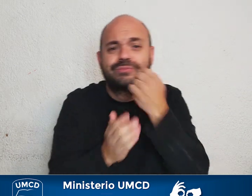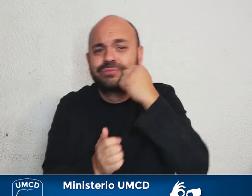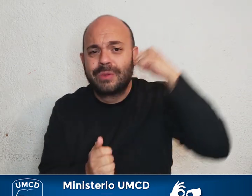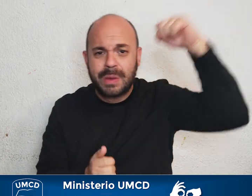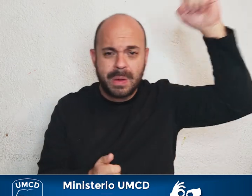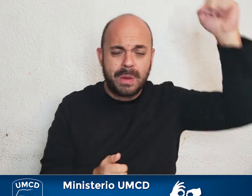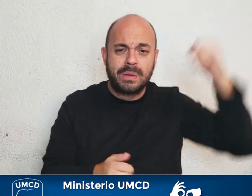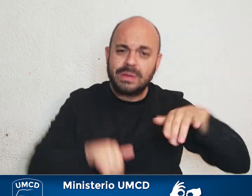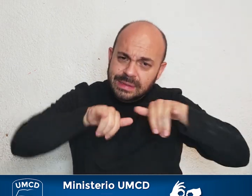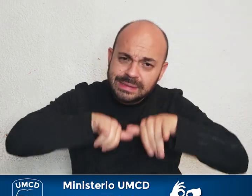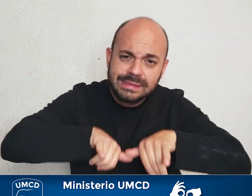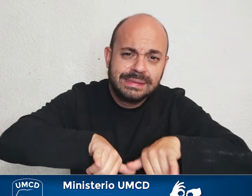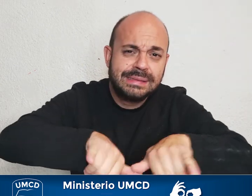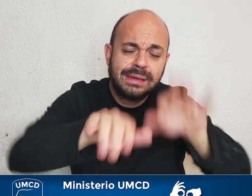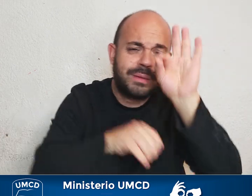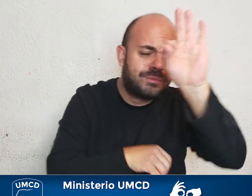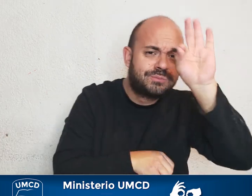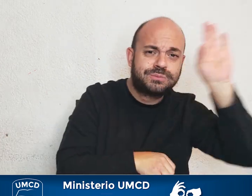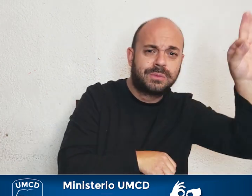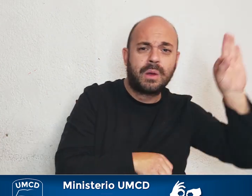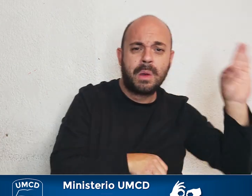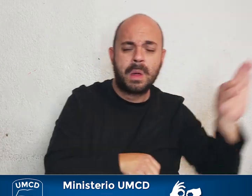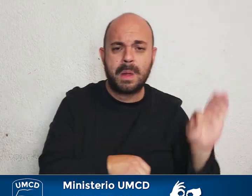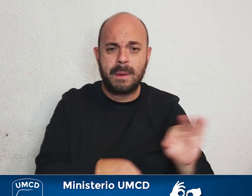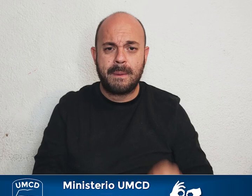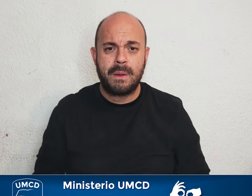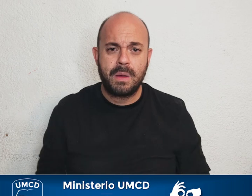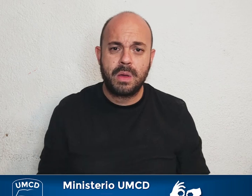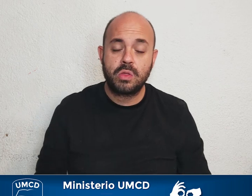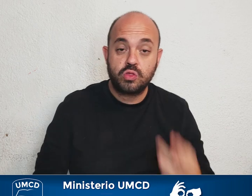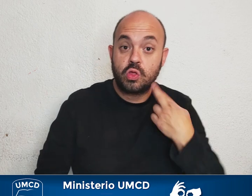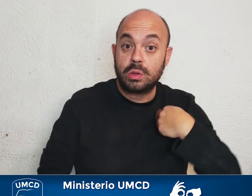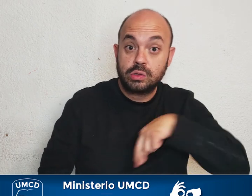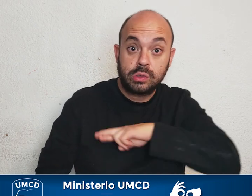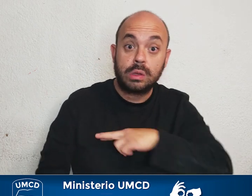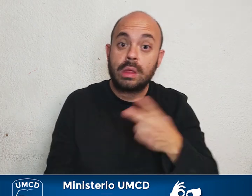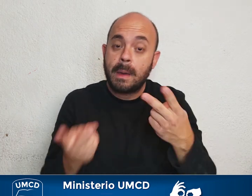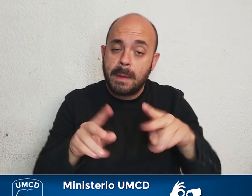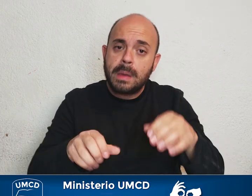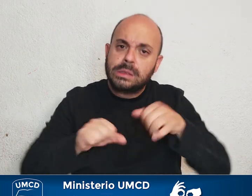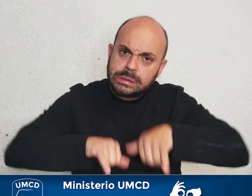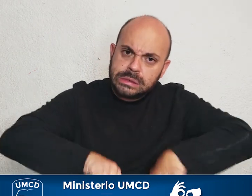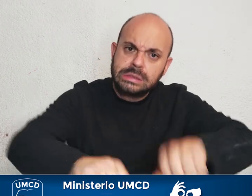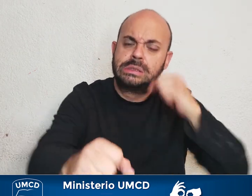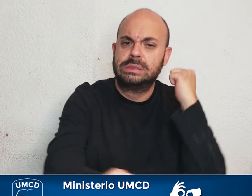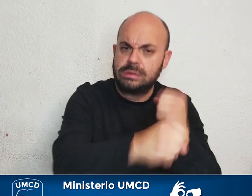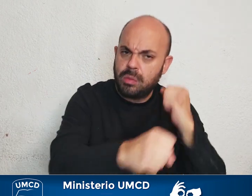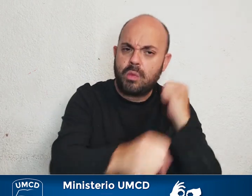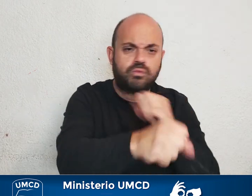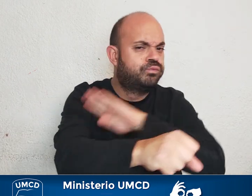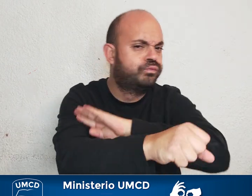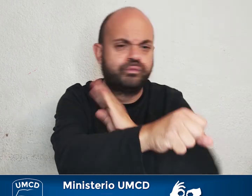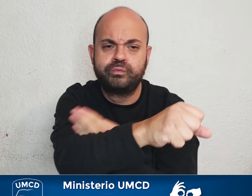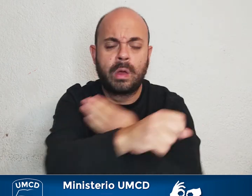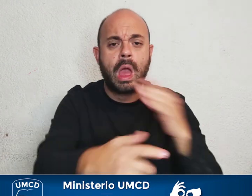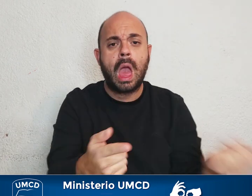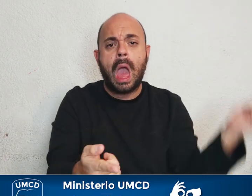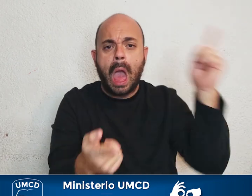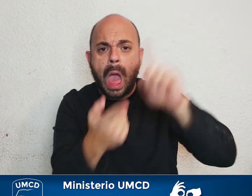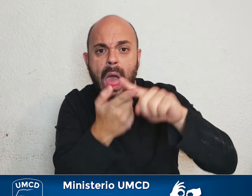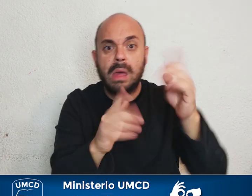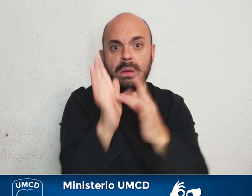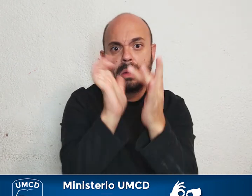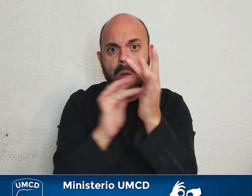cuando el Señor de la casa se fue, les dejó a cargo de su obra. Nosotros debemos de estar trabajando hasta que venga el